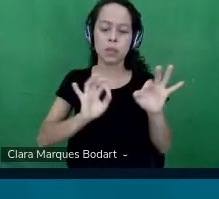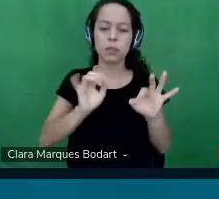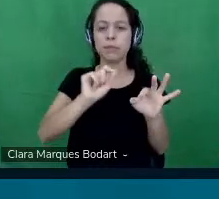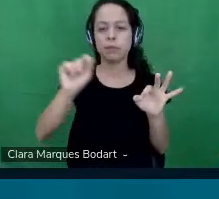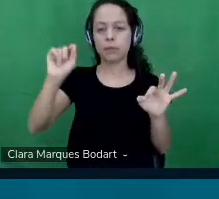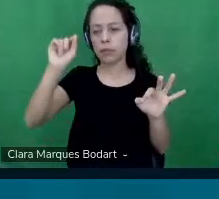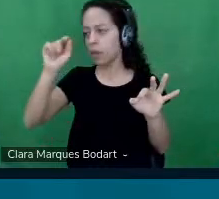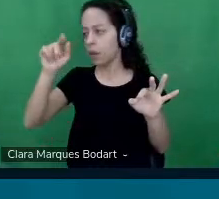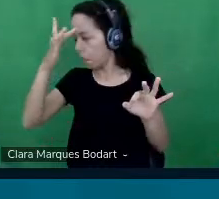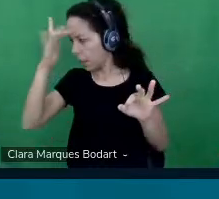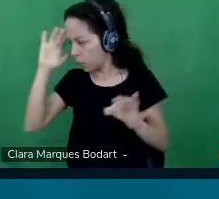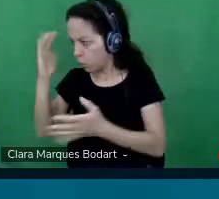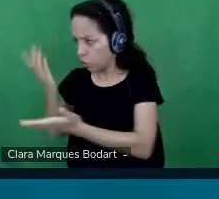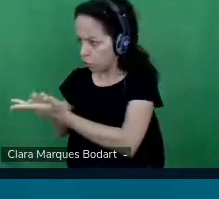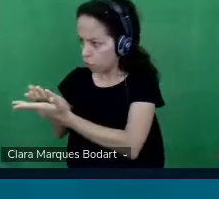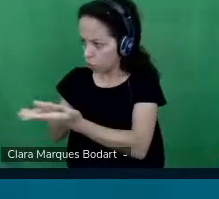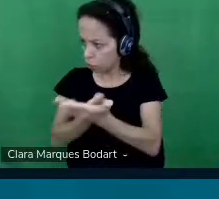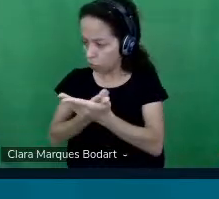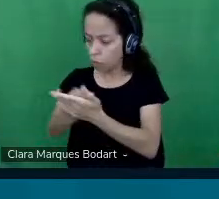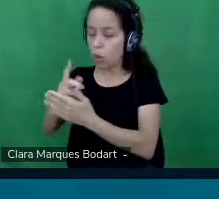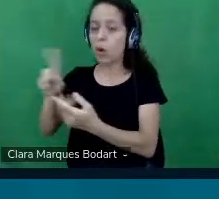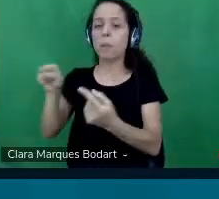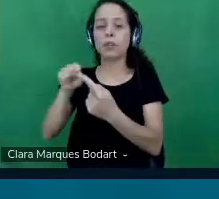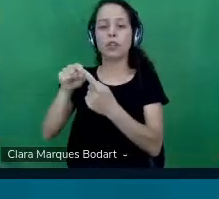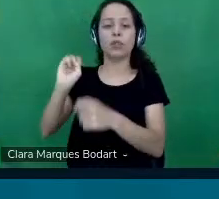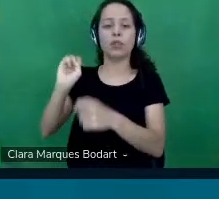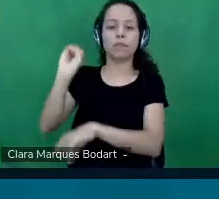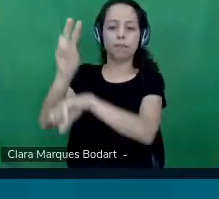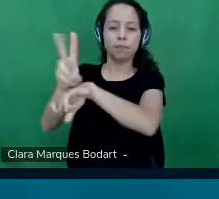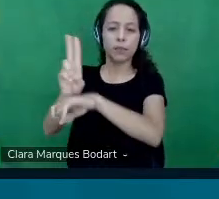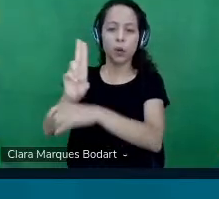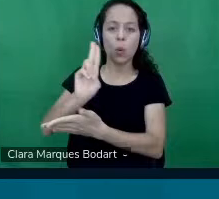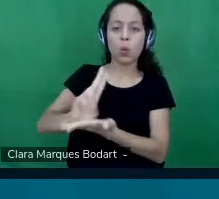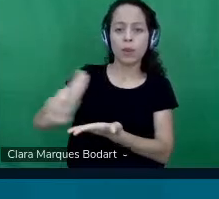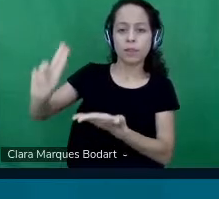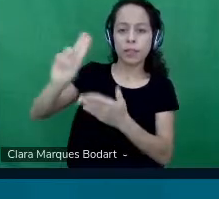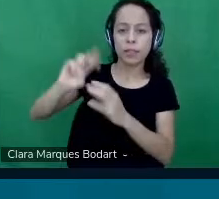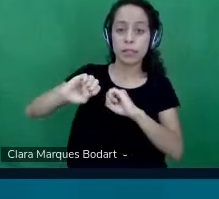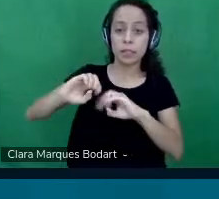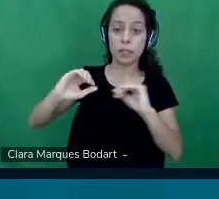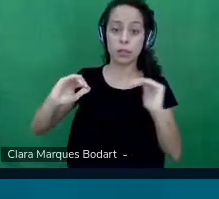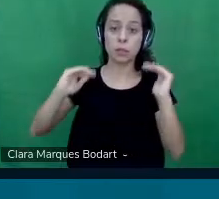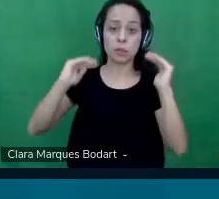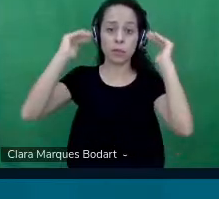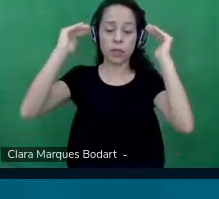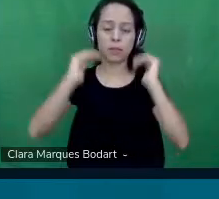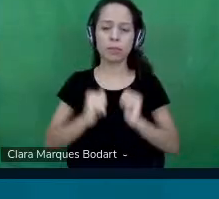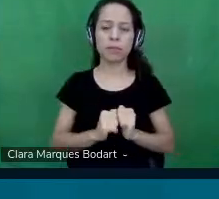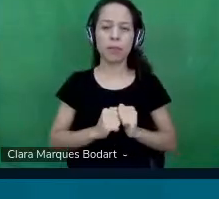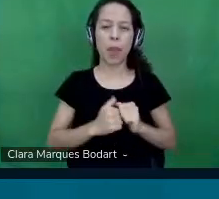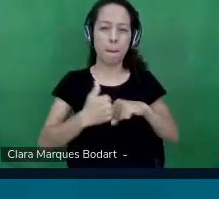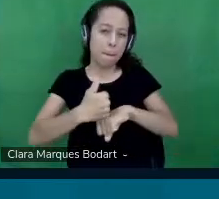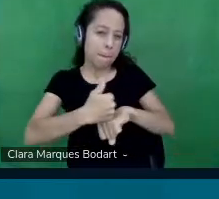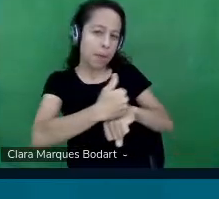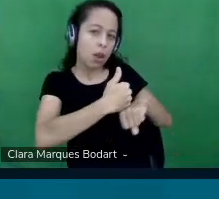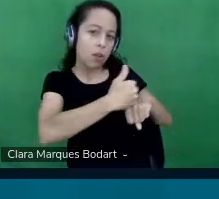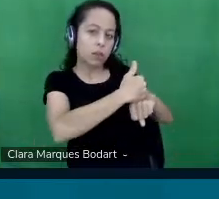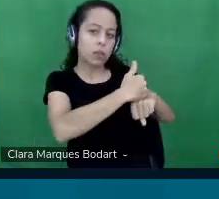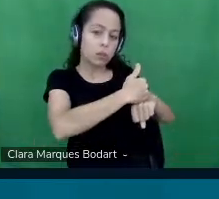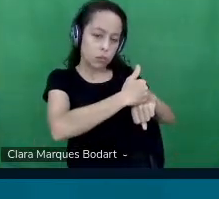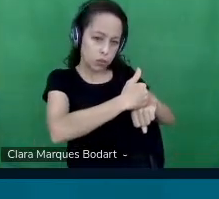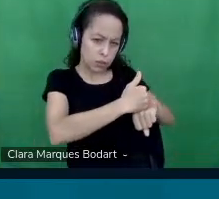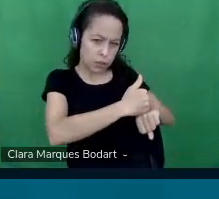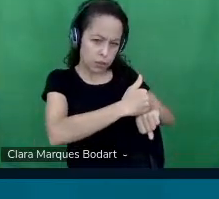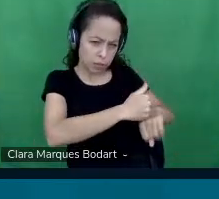ensino superior. E todos os demais, a escolaridade terminaria ali em nível médio,